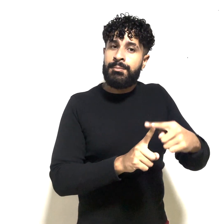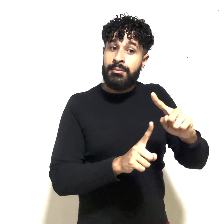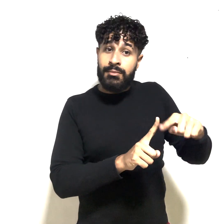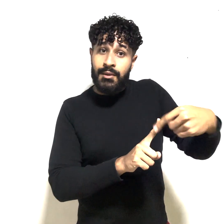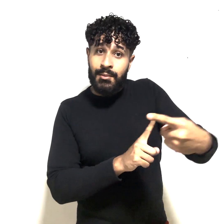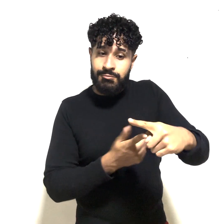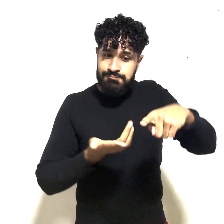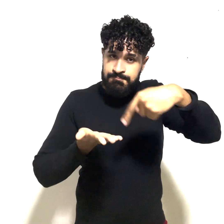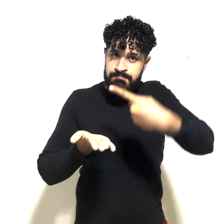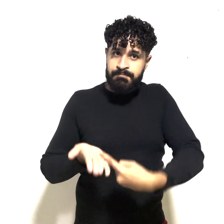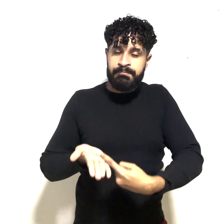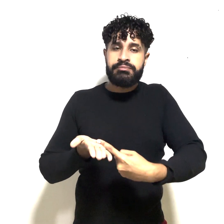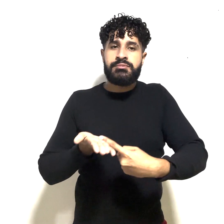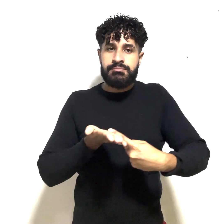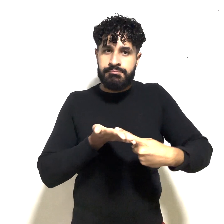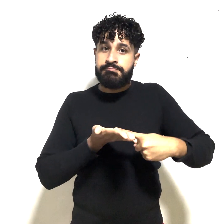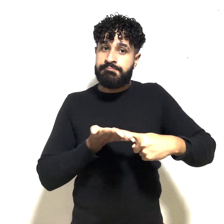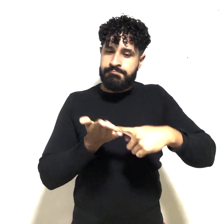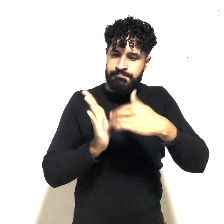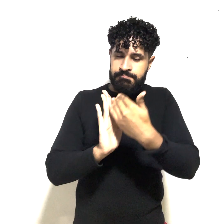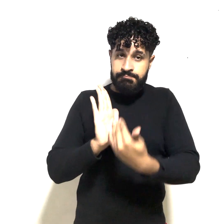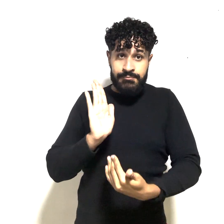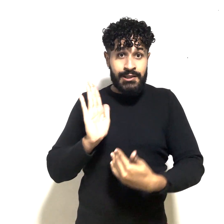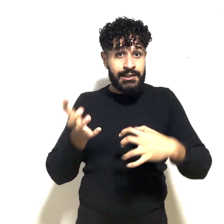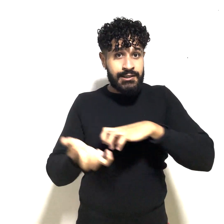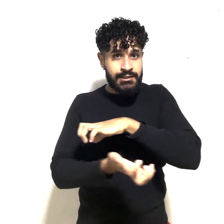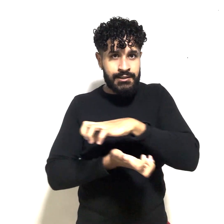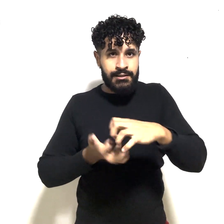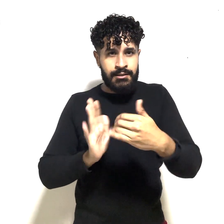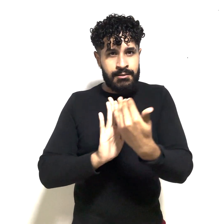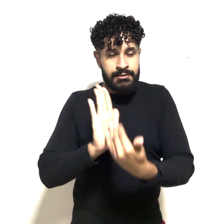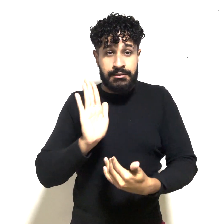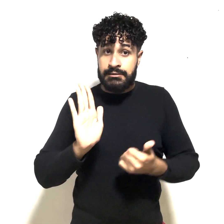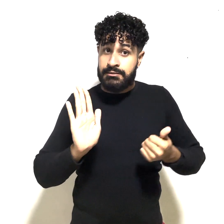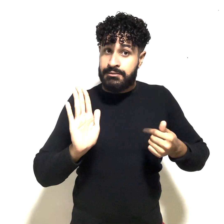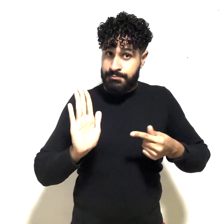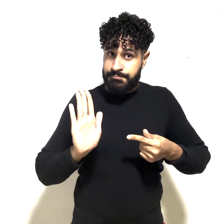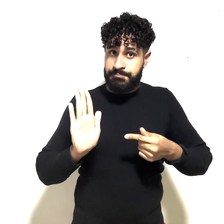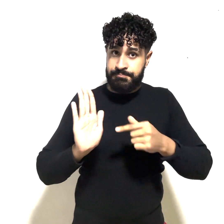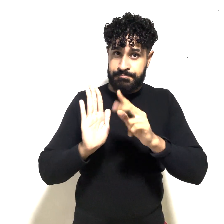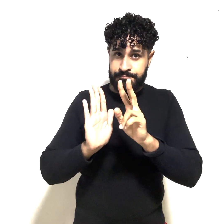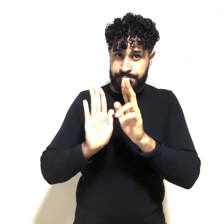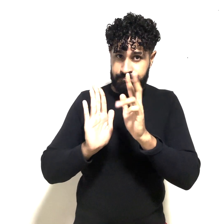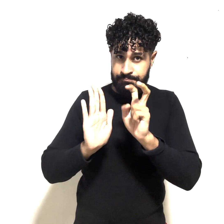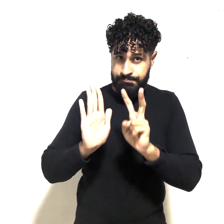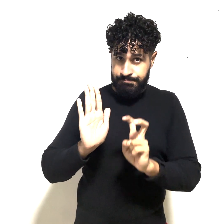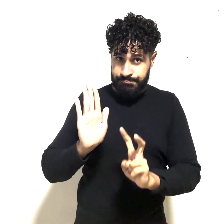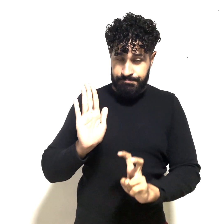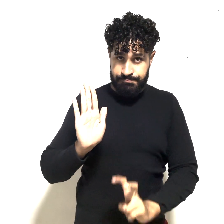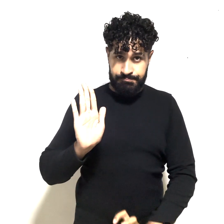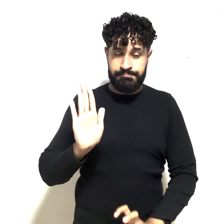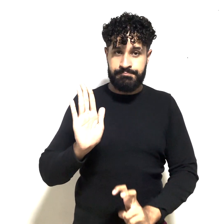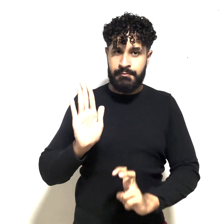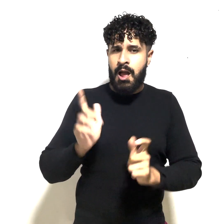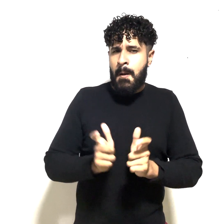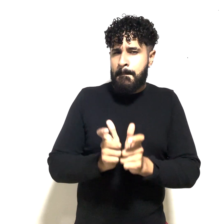acordo de greve composto por 17 pontos grande parte desse Total